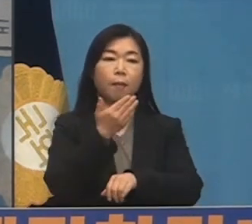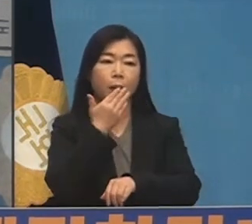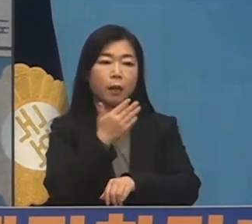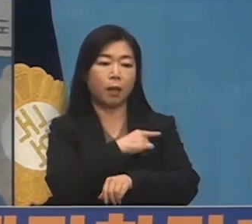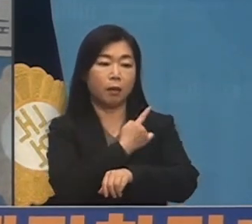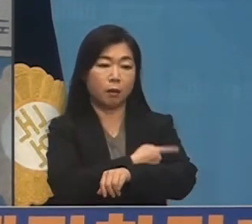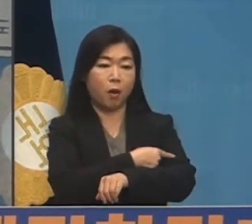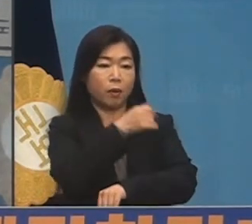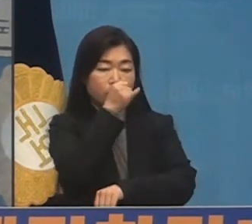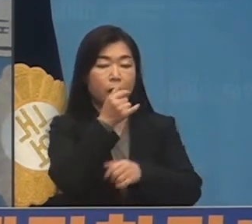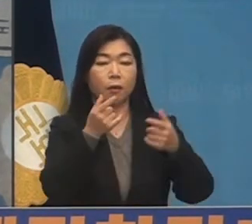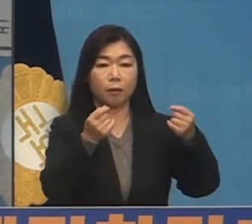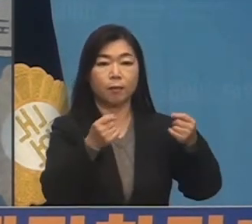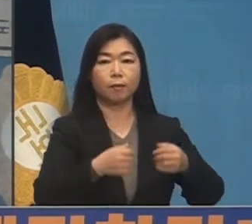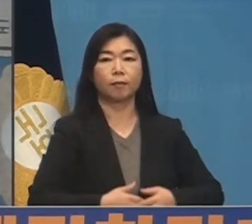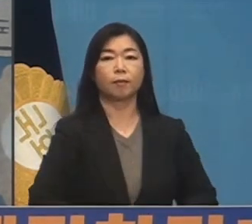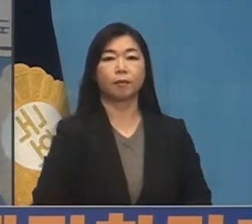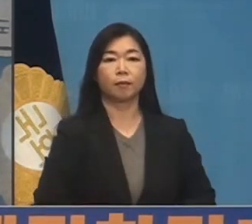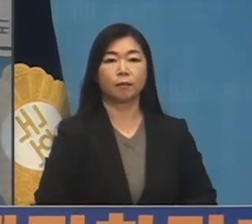여력이 있다는 이야기입니다.